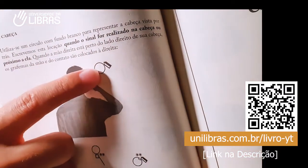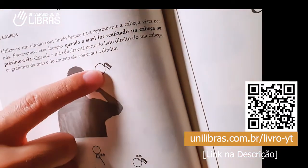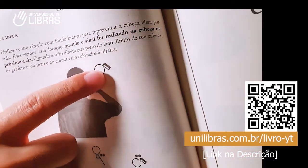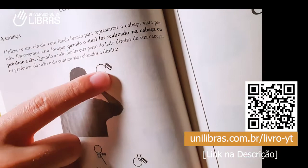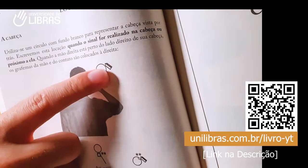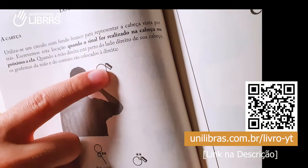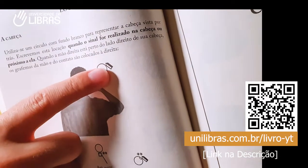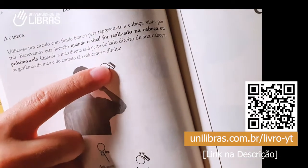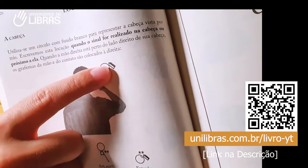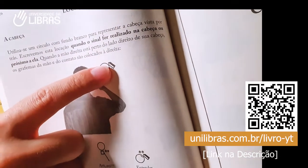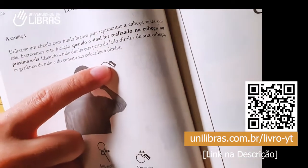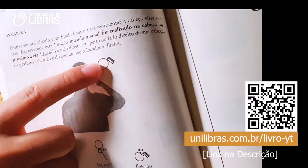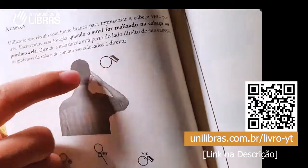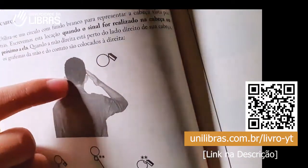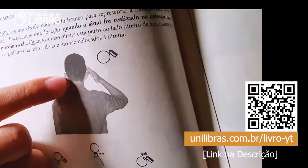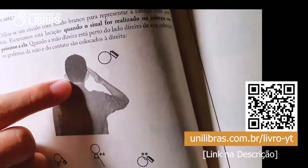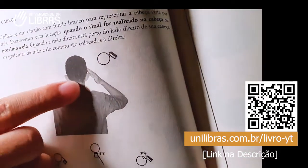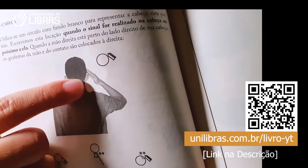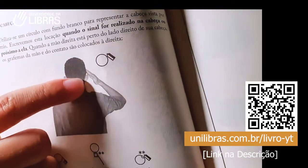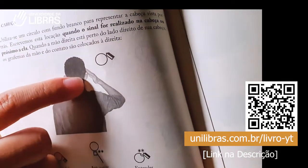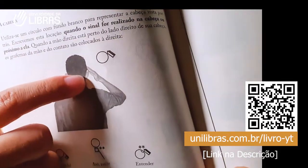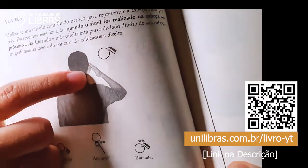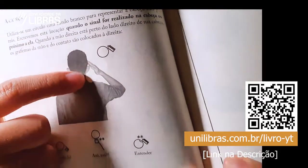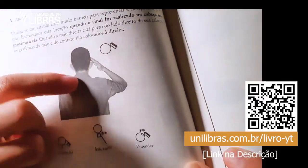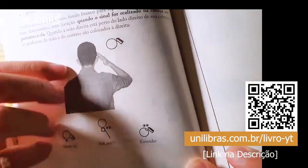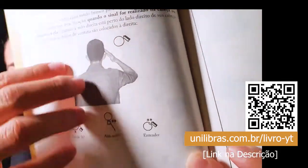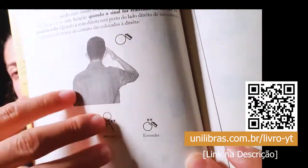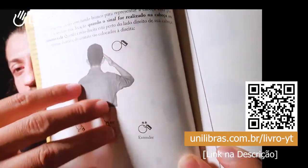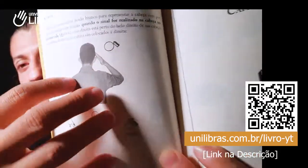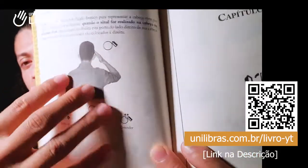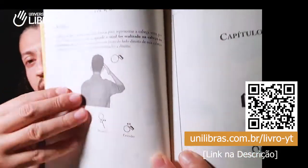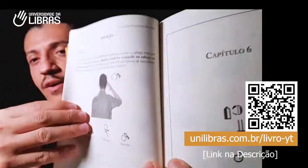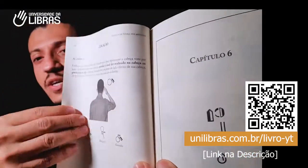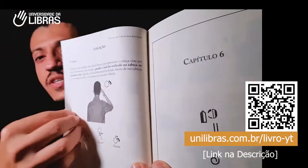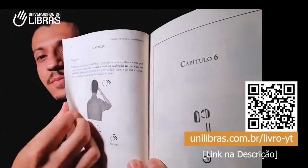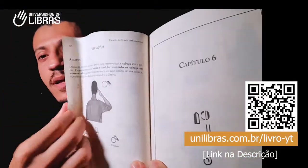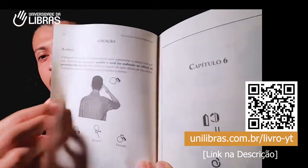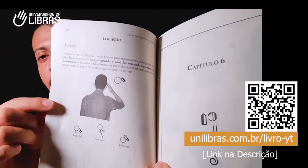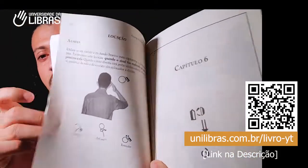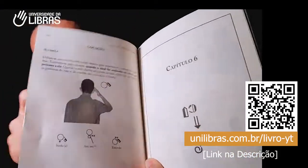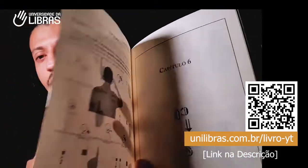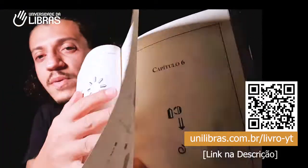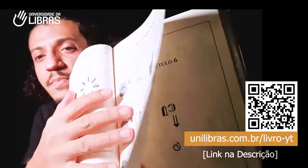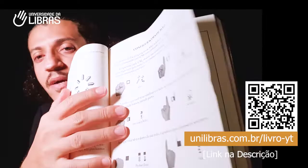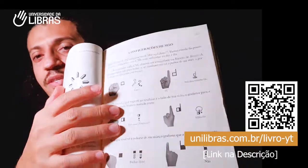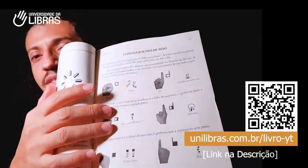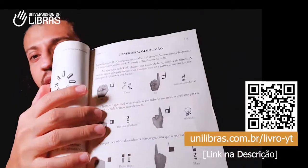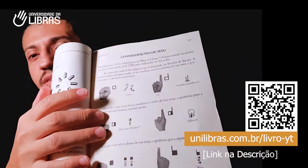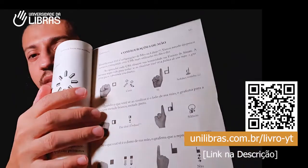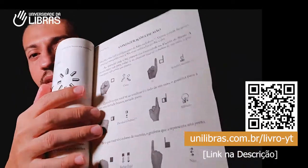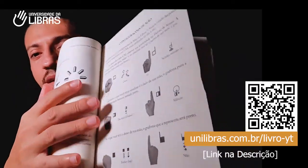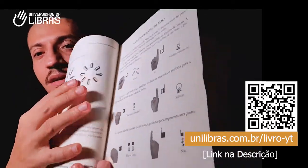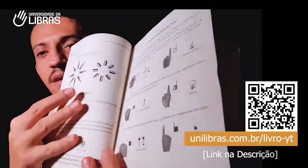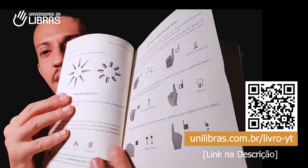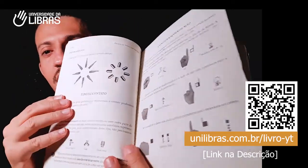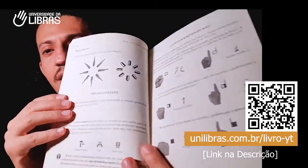só senão a parte branca representa a Paula que justamente em que a Raquel já tinha explicado esse algumas páginas antes